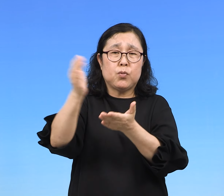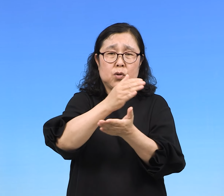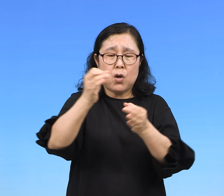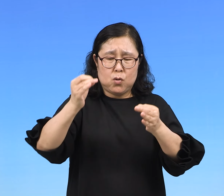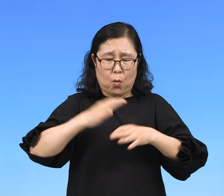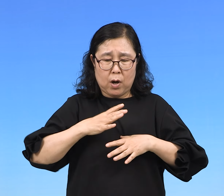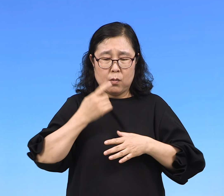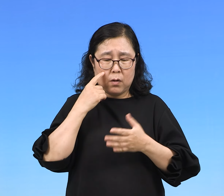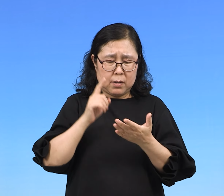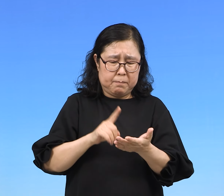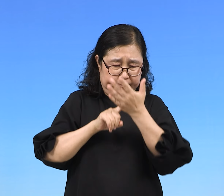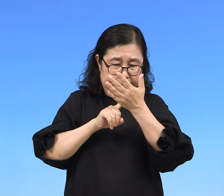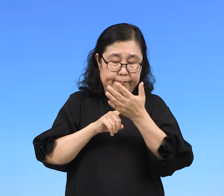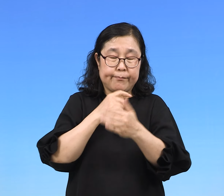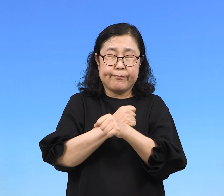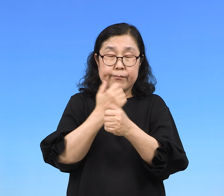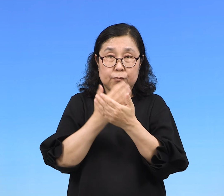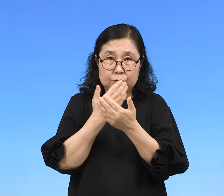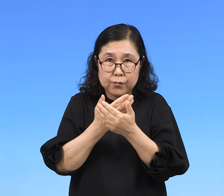보게 하소서.